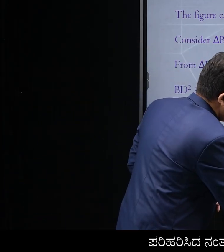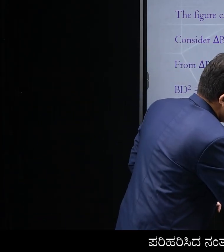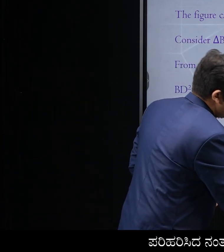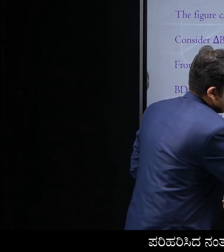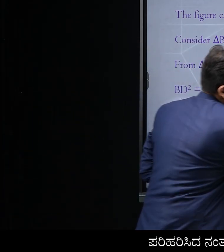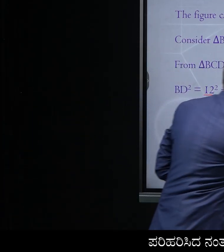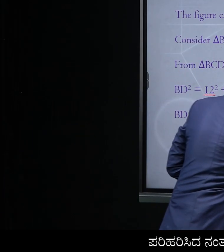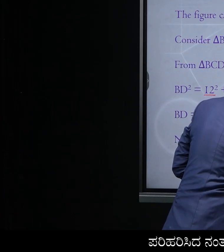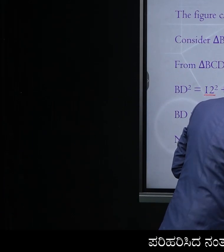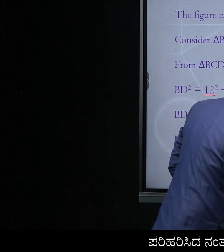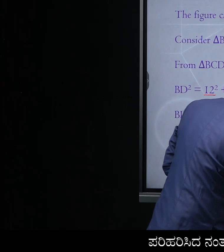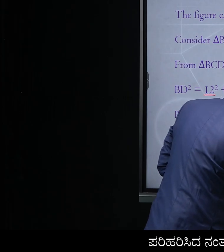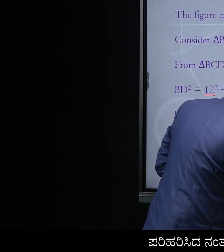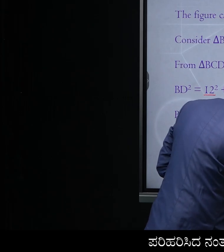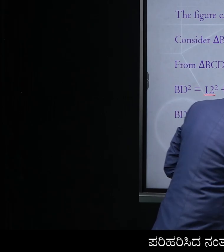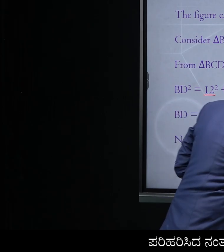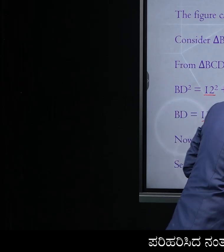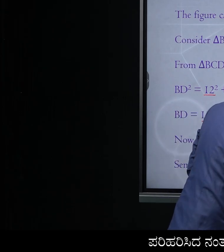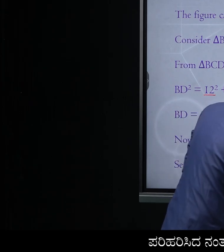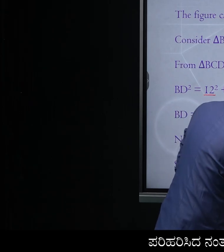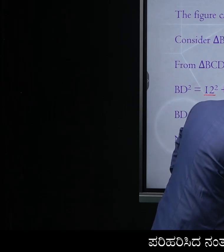ಪರಿಹರಿಸಿದ ನಂತರ ನಾವು 15 ಸೆಂಟಿಮೀಟರ್ ಪಡೆಯುತ್ತೇವೆ.